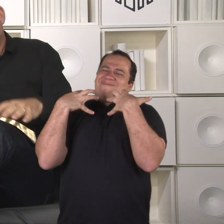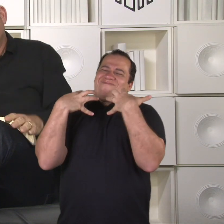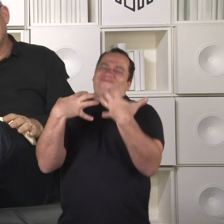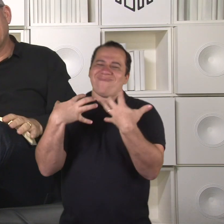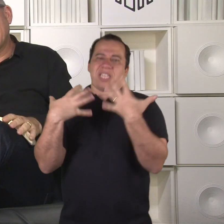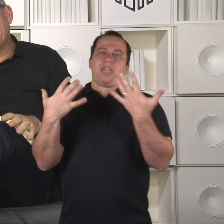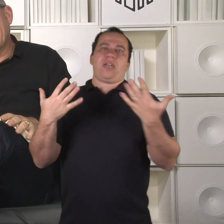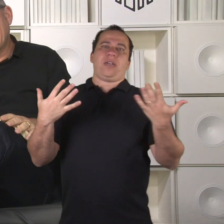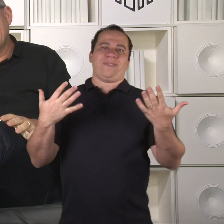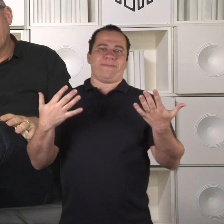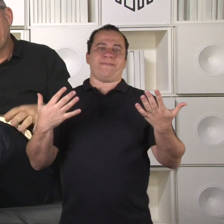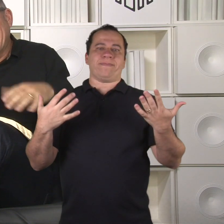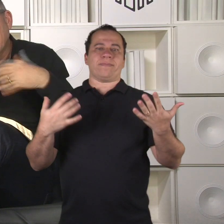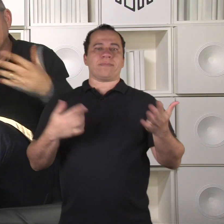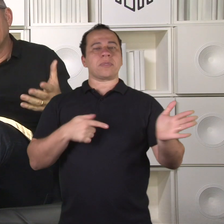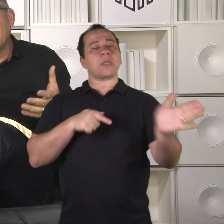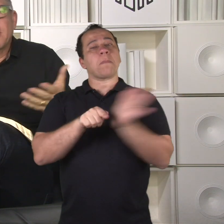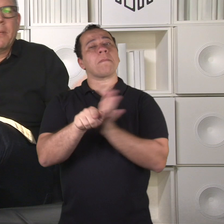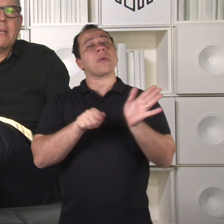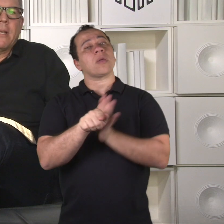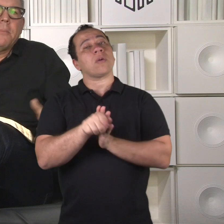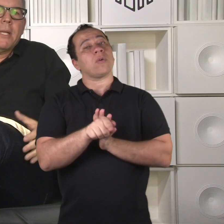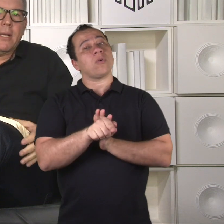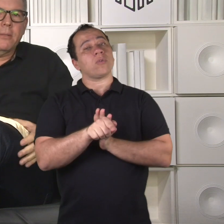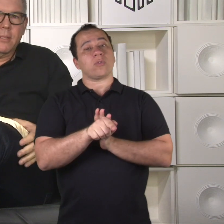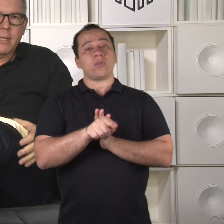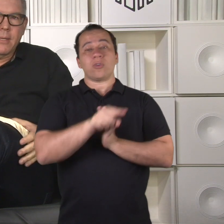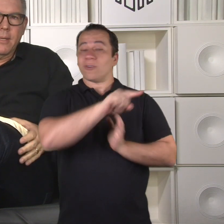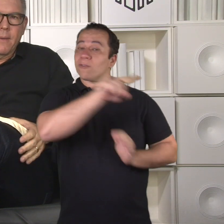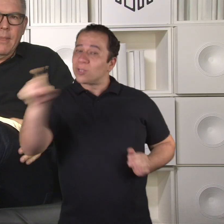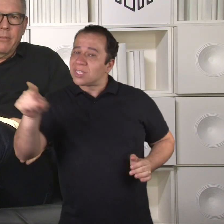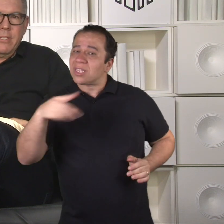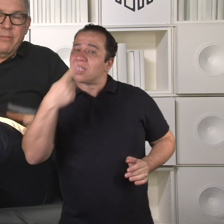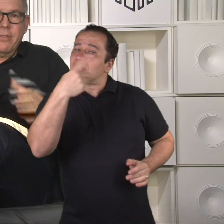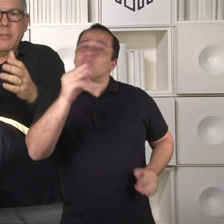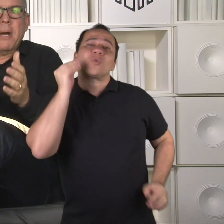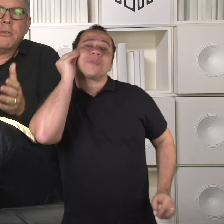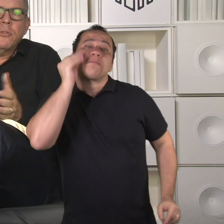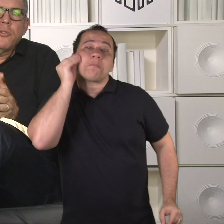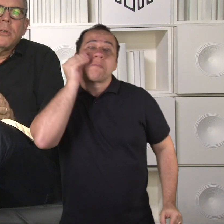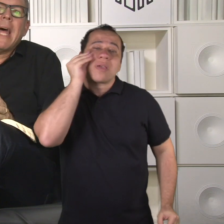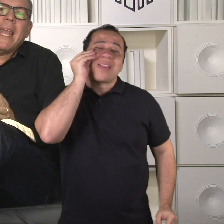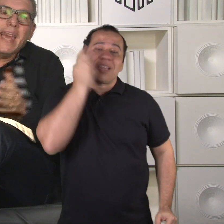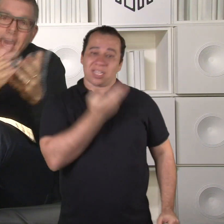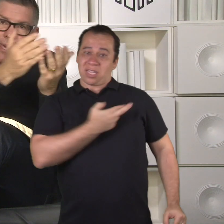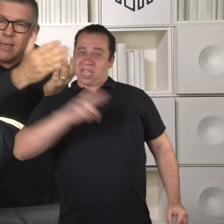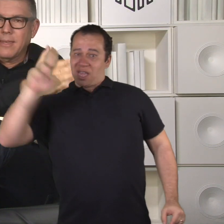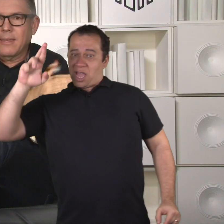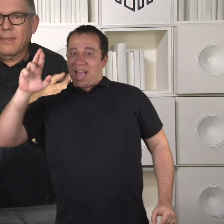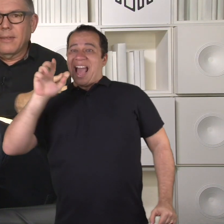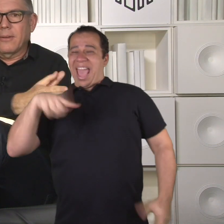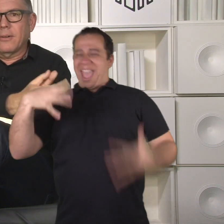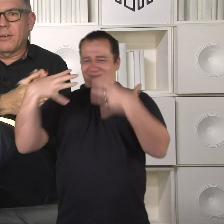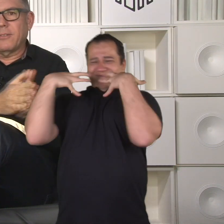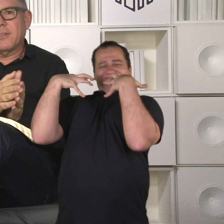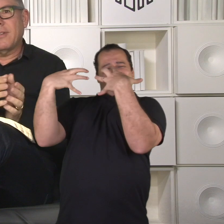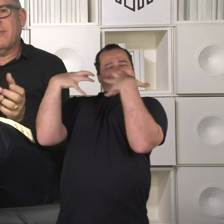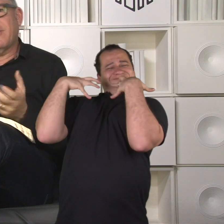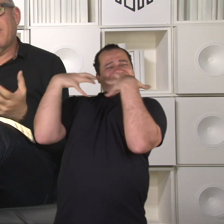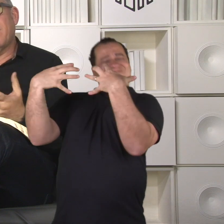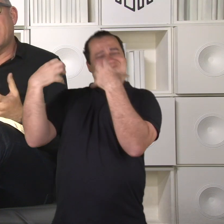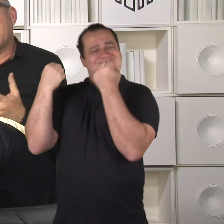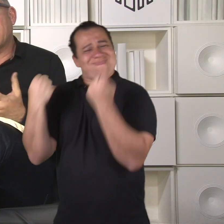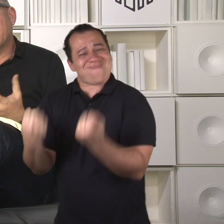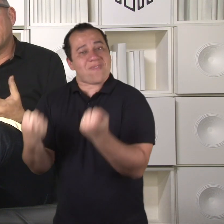experiência religiosa é uma experiência opressora ou uma experiência libertadora? Você vive debaixo do jugo da lei ou